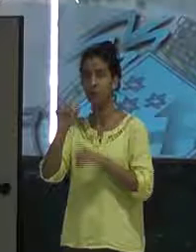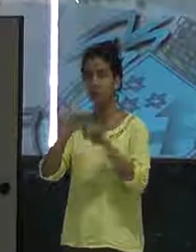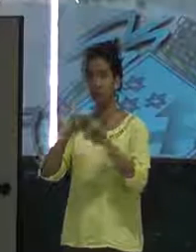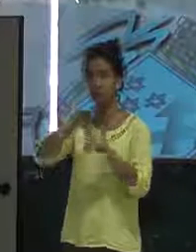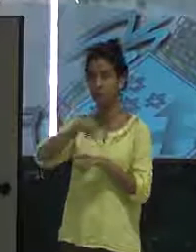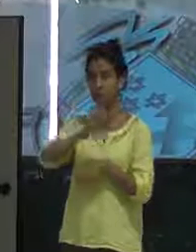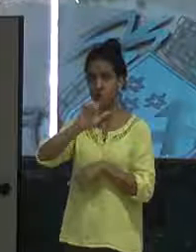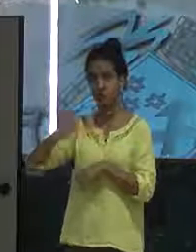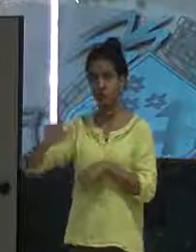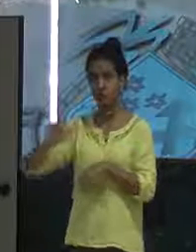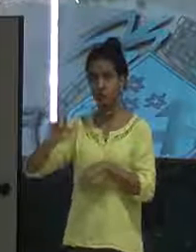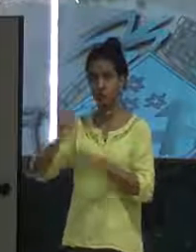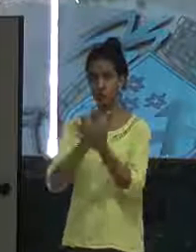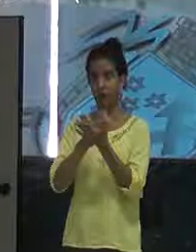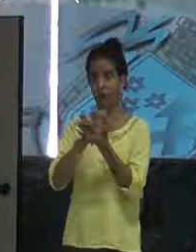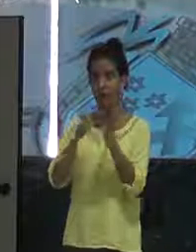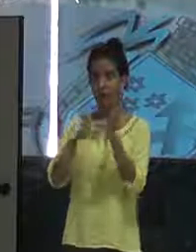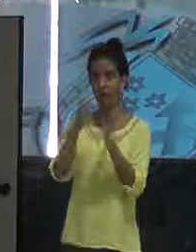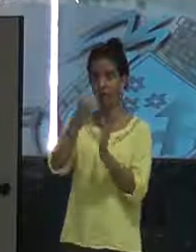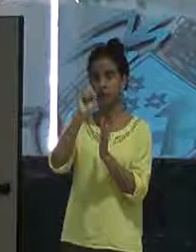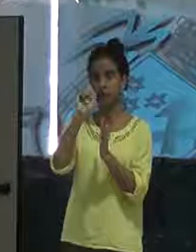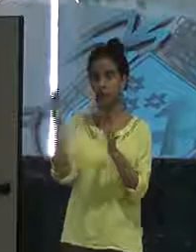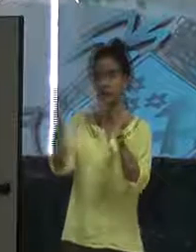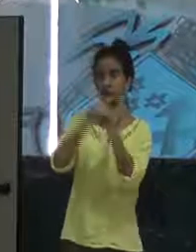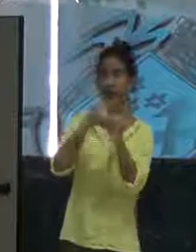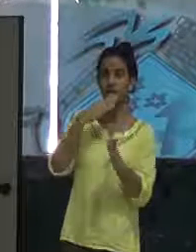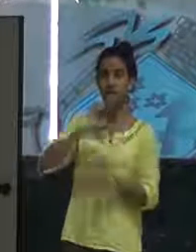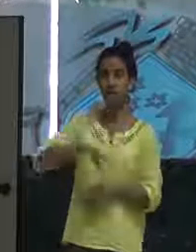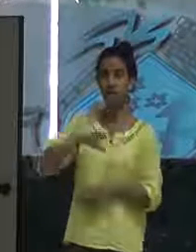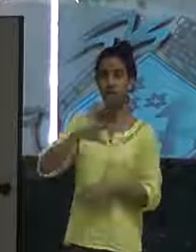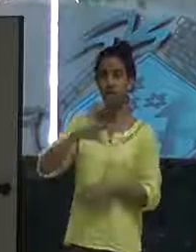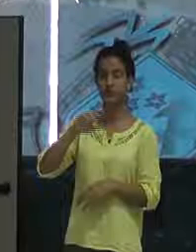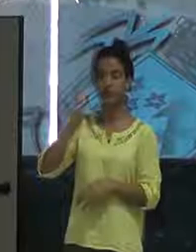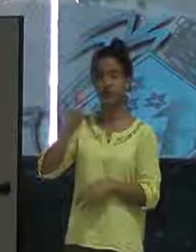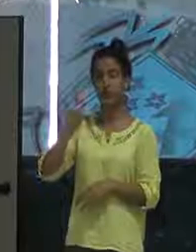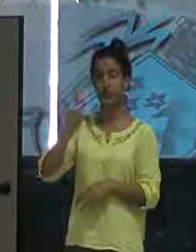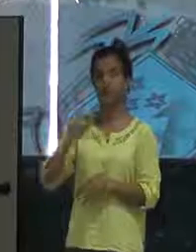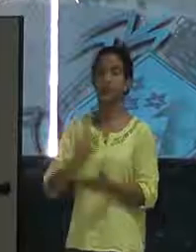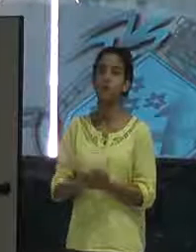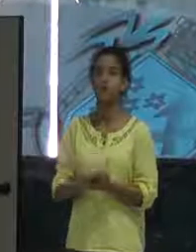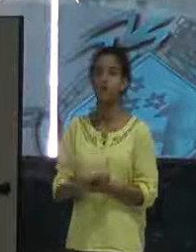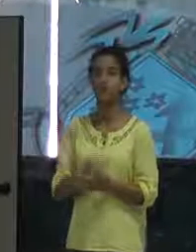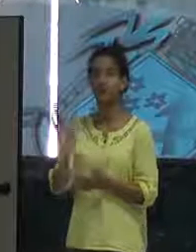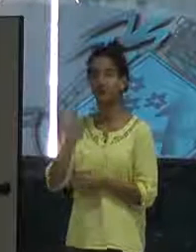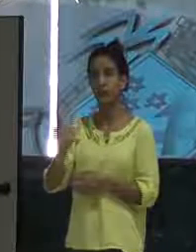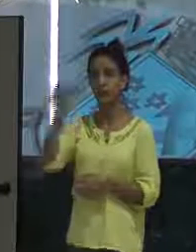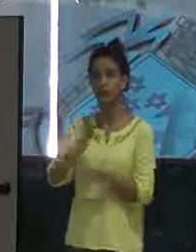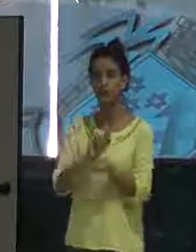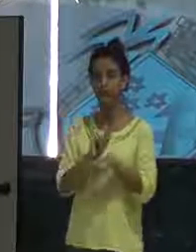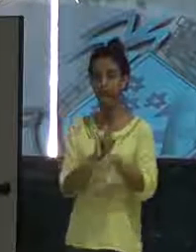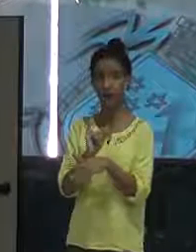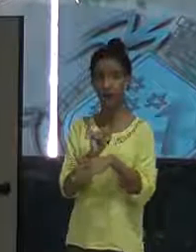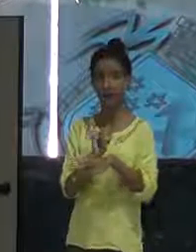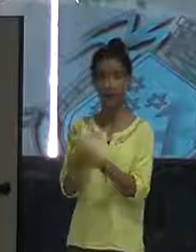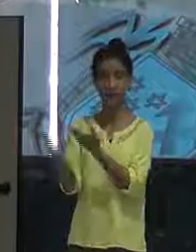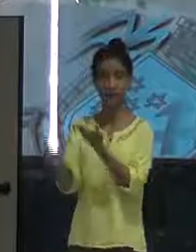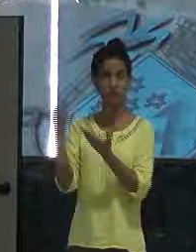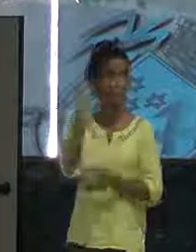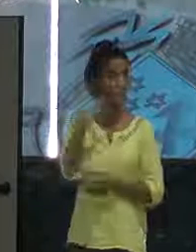na Faculdade de Ilhéus. Então, convite da UPB com a programação para os vereadores que